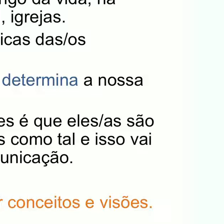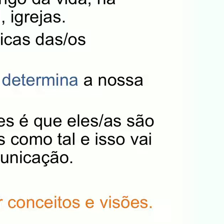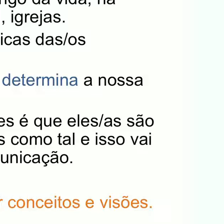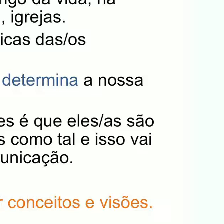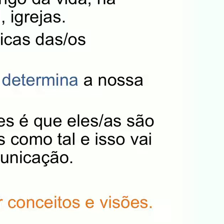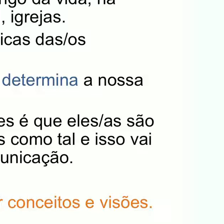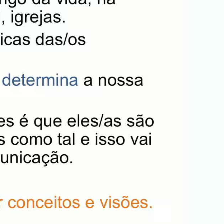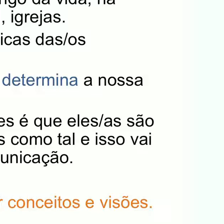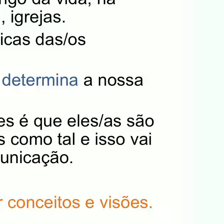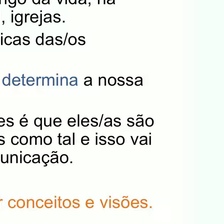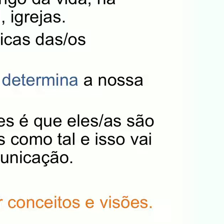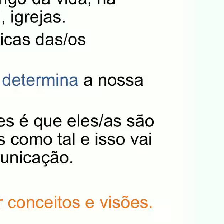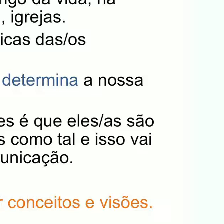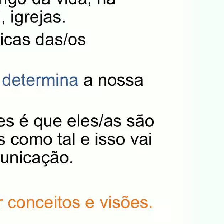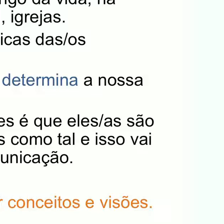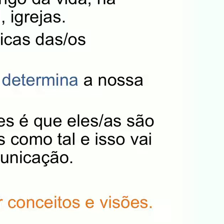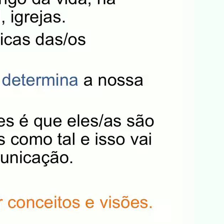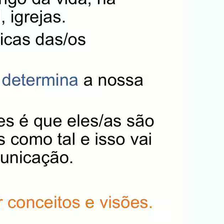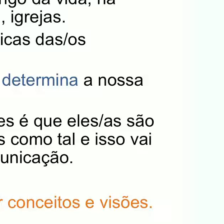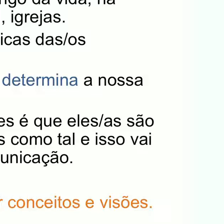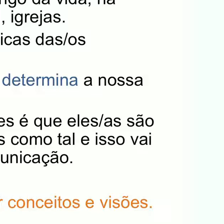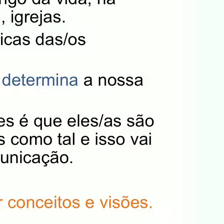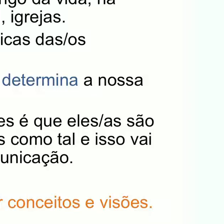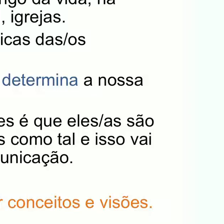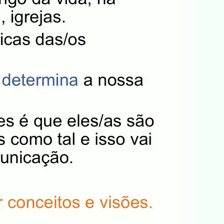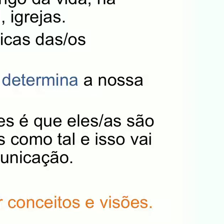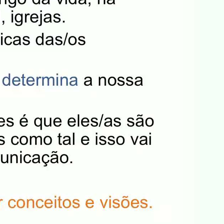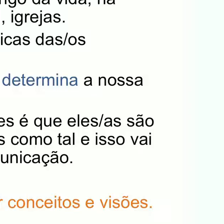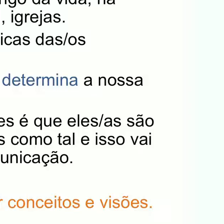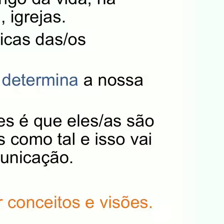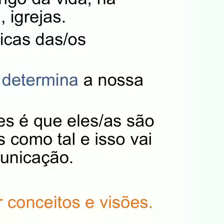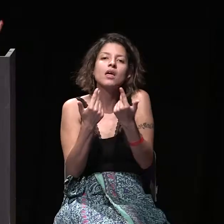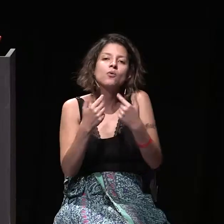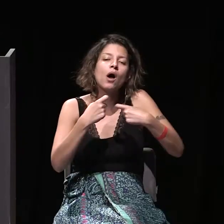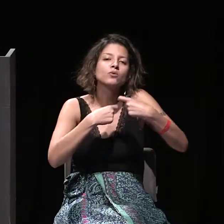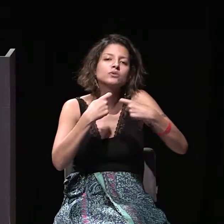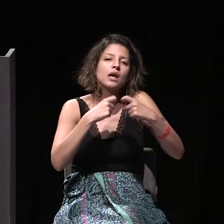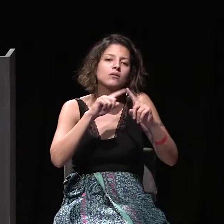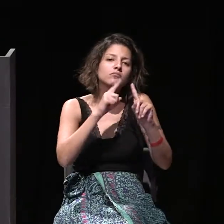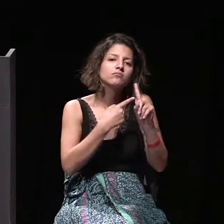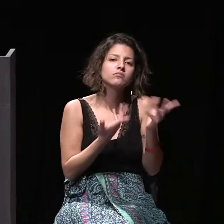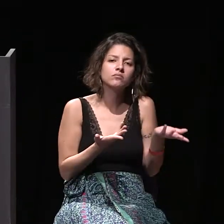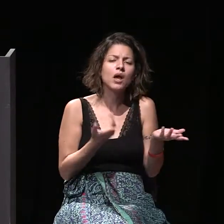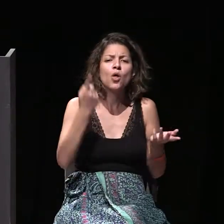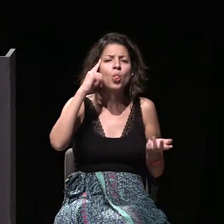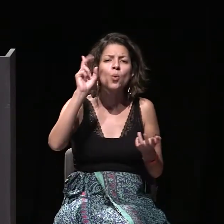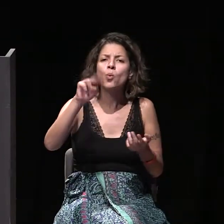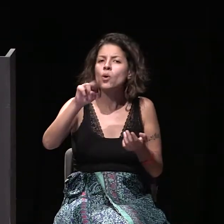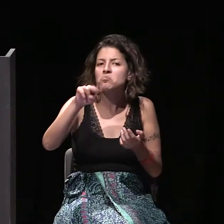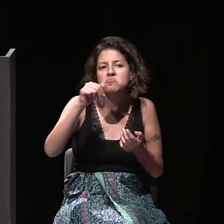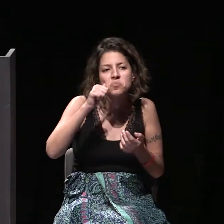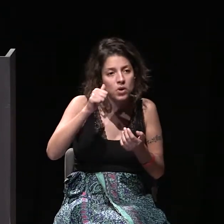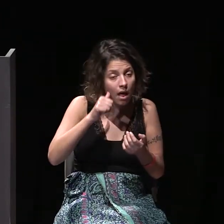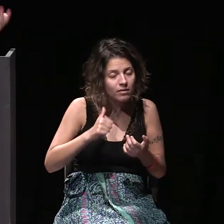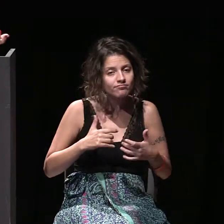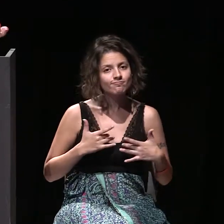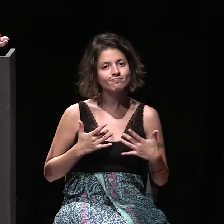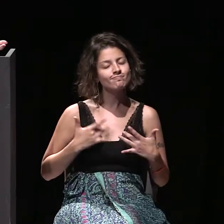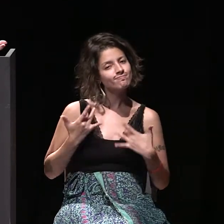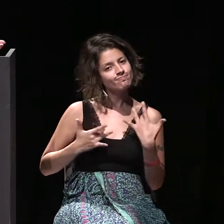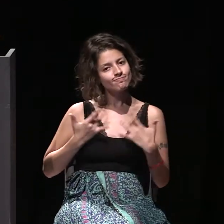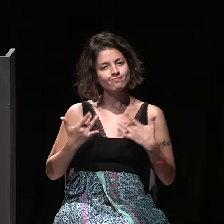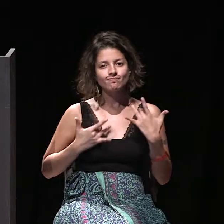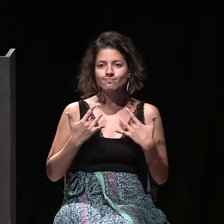a sexualidade era igual à reprodução. Nunca se considerou que a mulher podia ter direito ao prazer. Então, a mulher era só